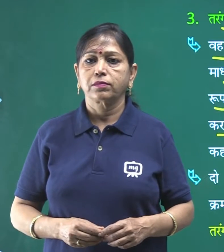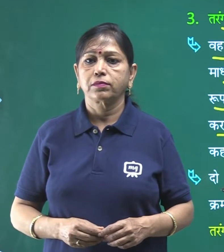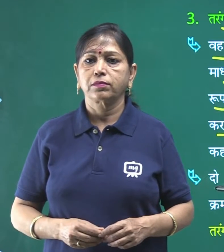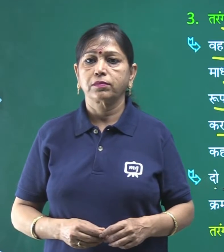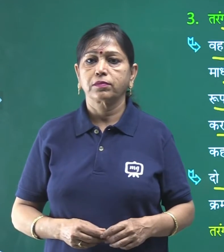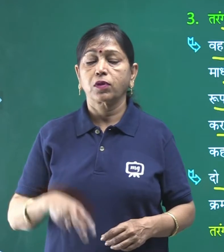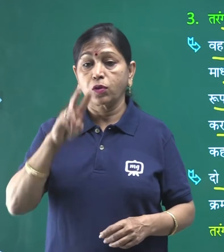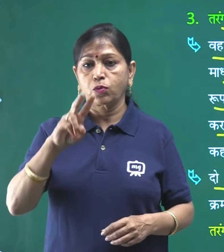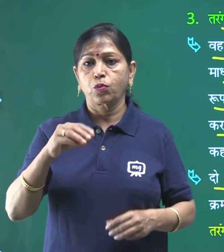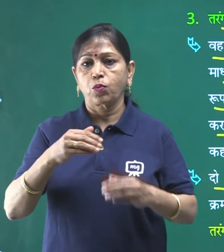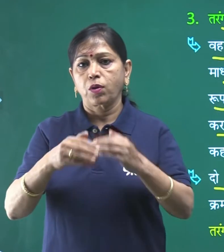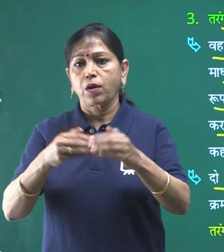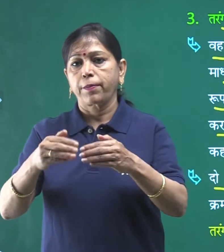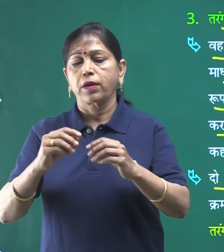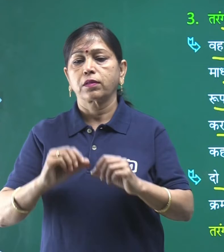दो क्रमागत